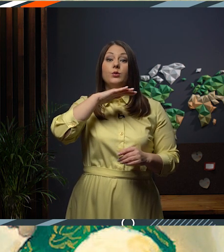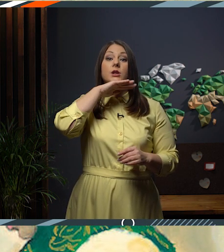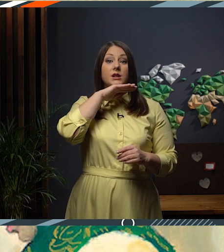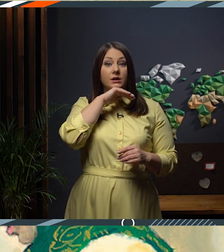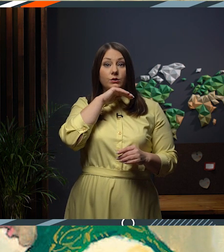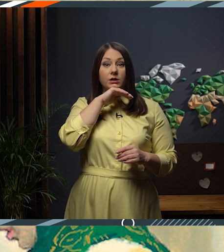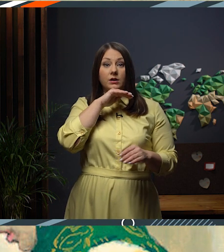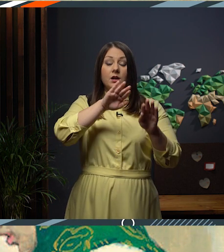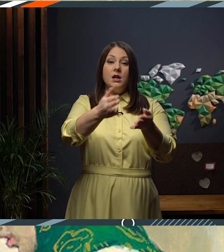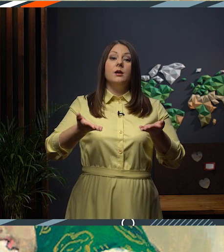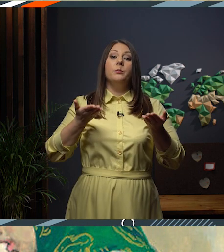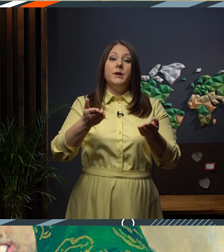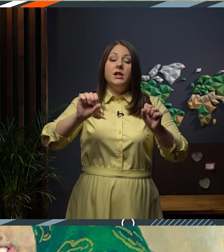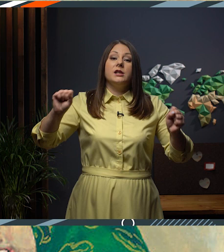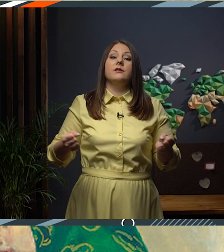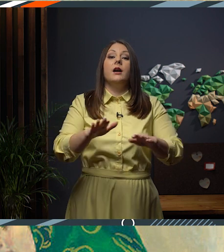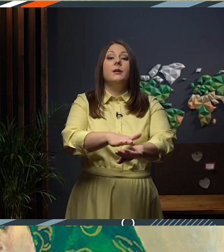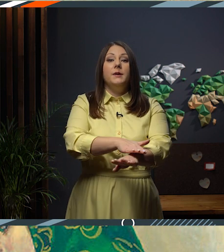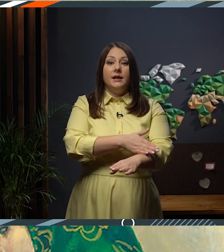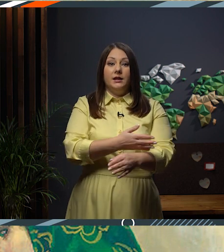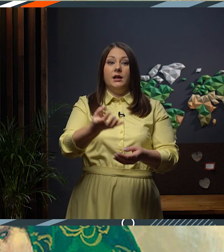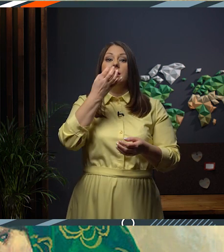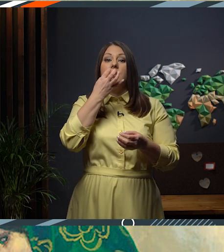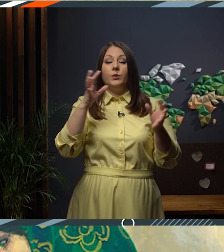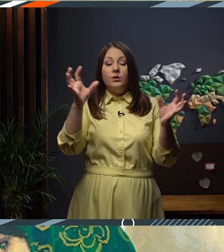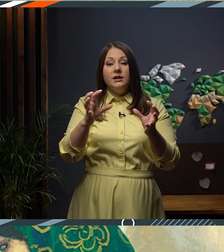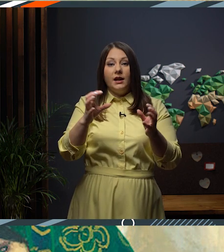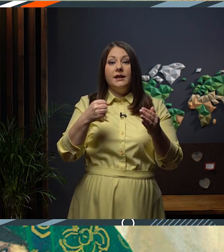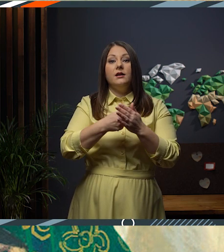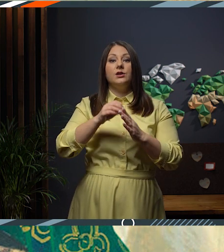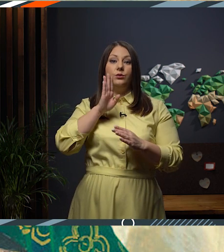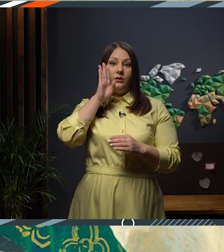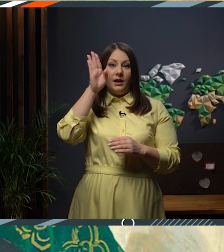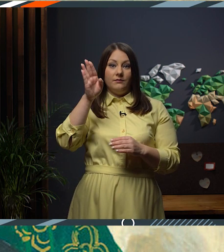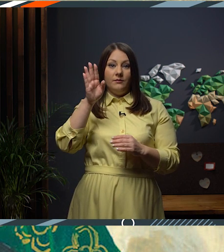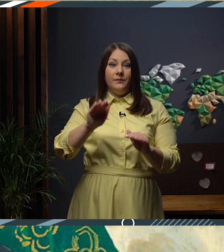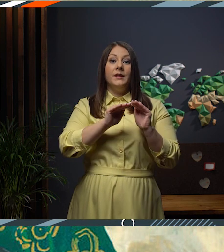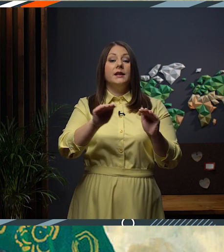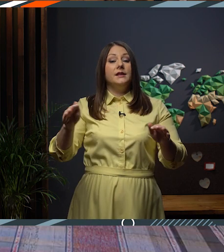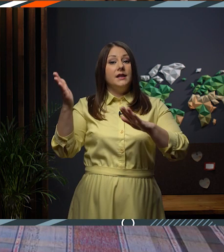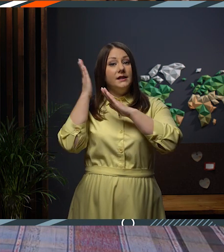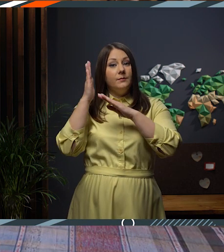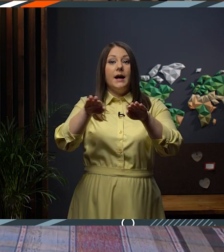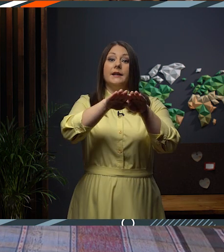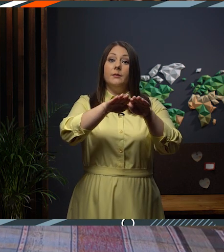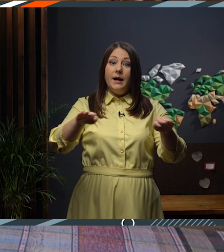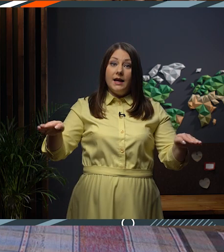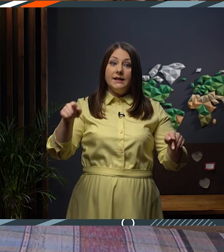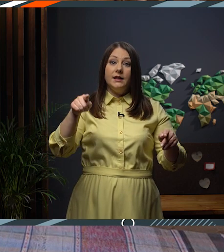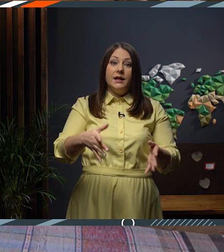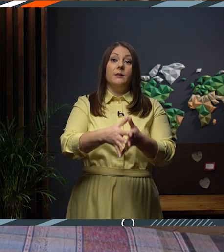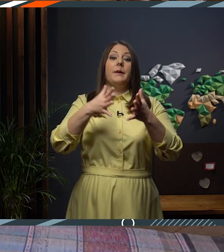размещались бабушки и дедушки. Печь остывала медленно, тепло сохранялось до утра. Дети спали